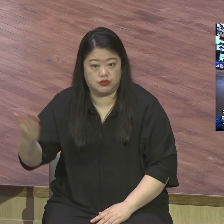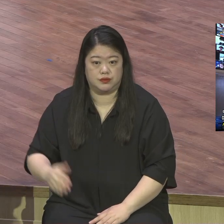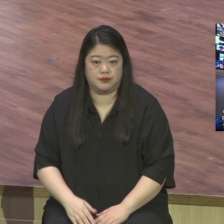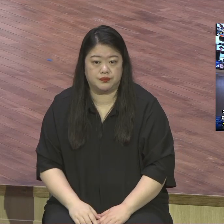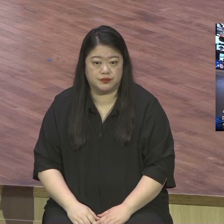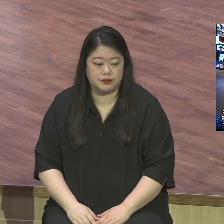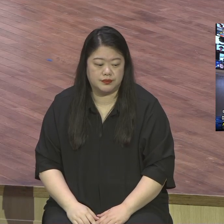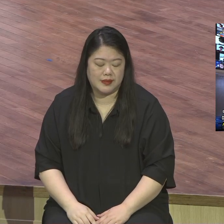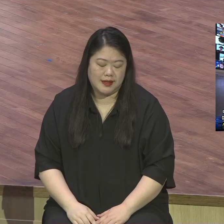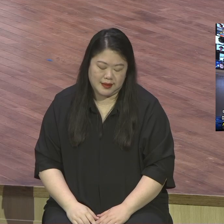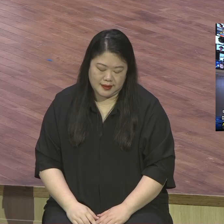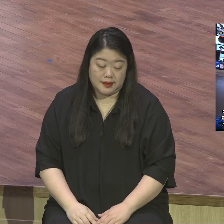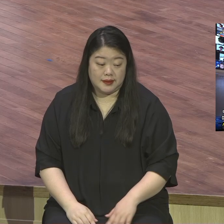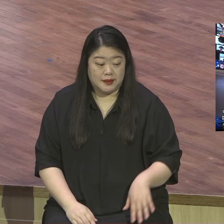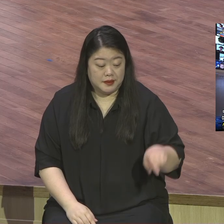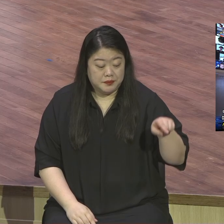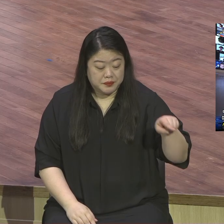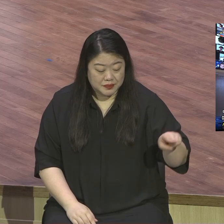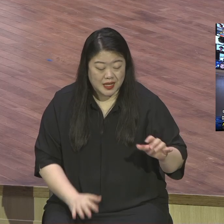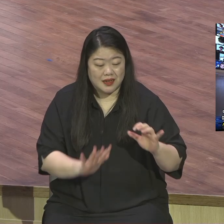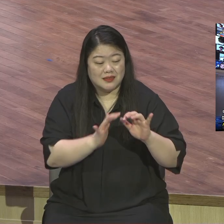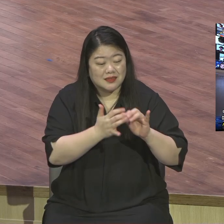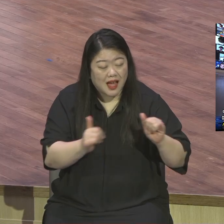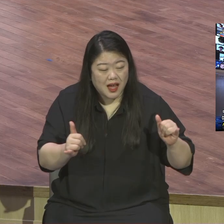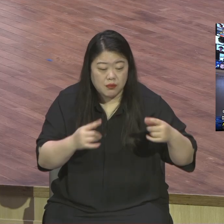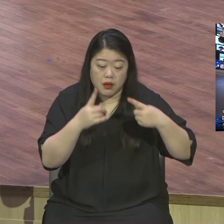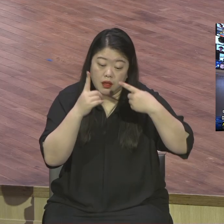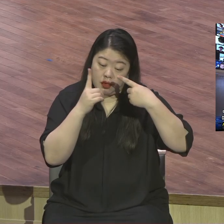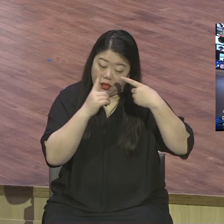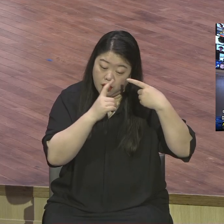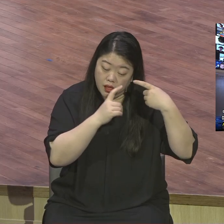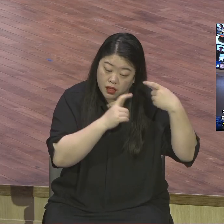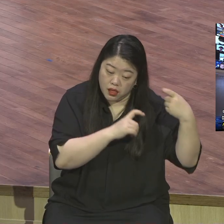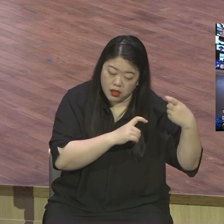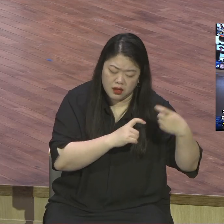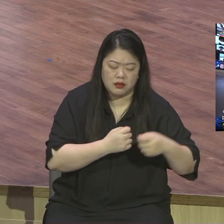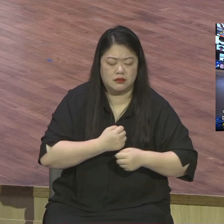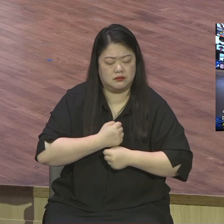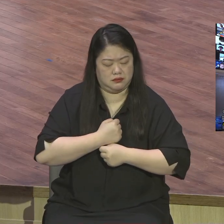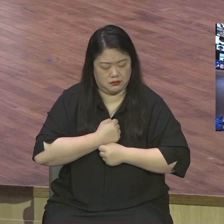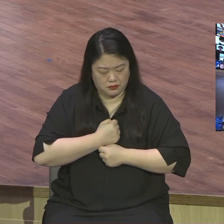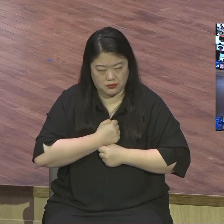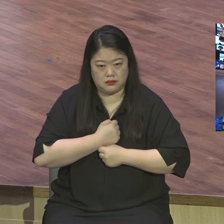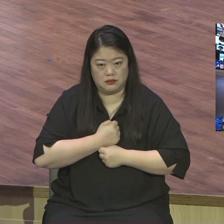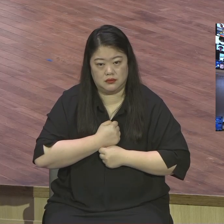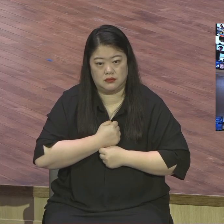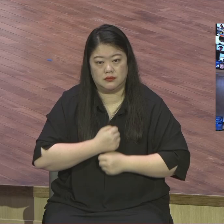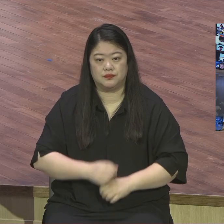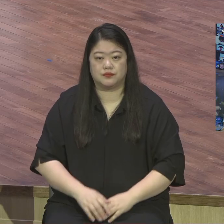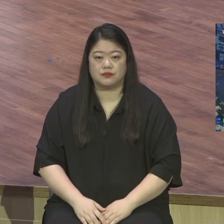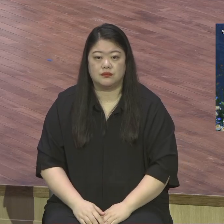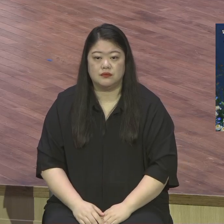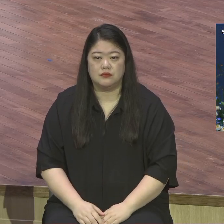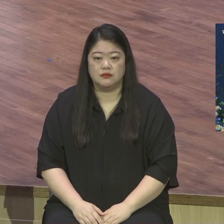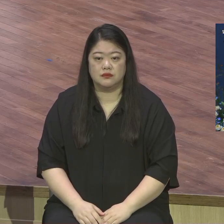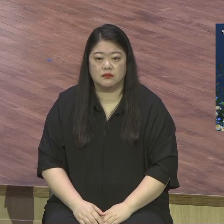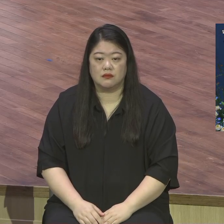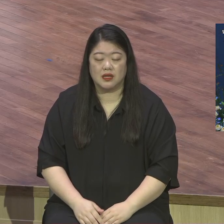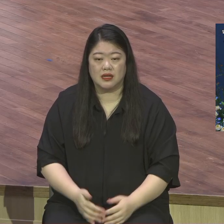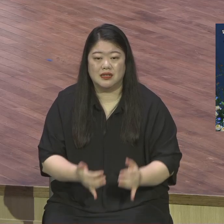유대인들은 성전의 미역을 받지 않도록 주의하라. 사람의 미역을 받지